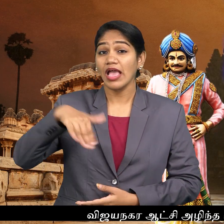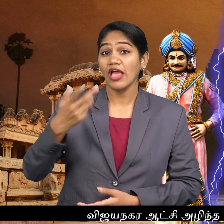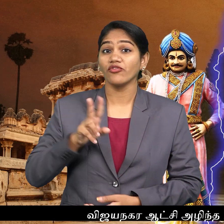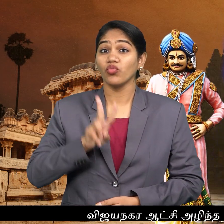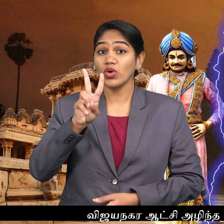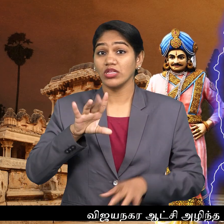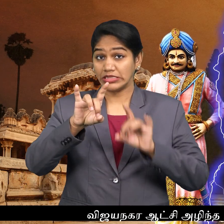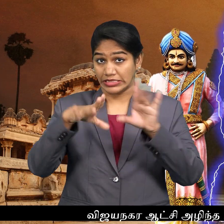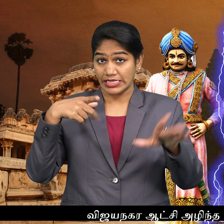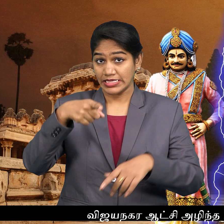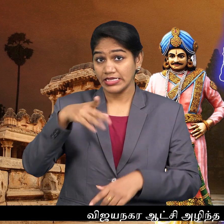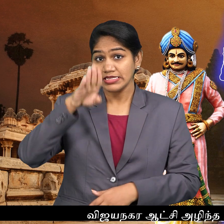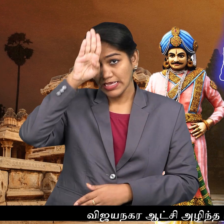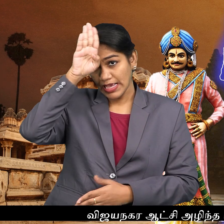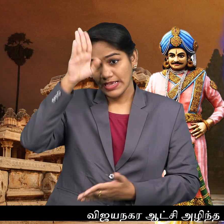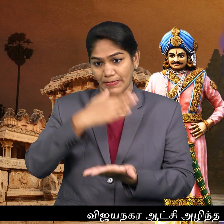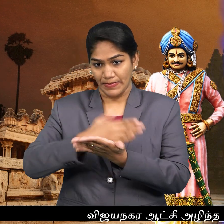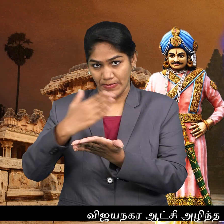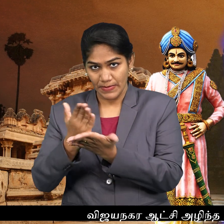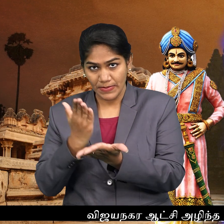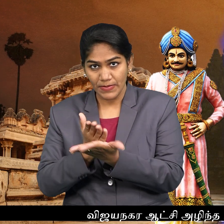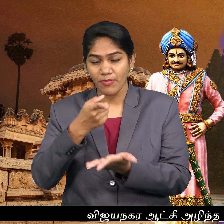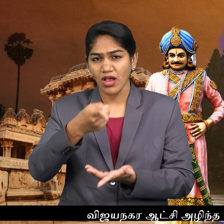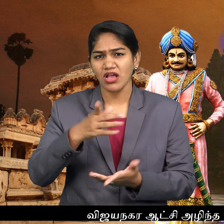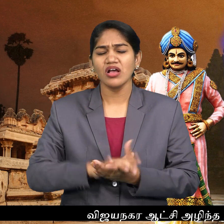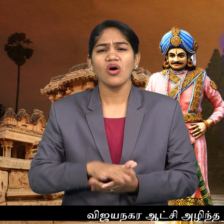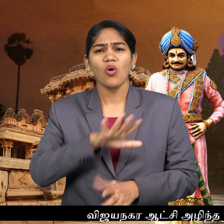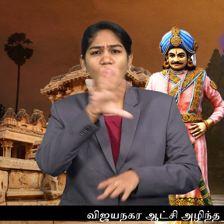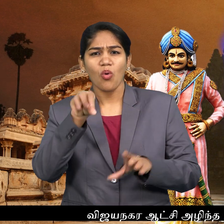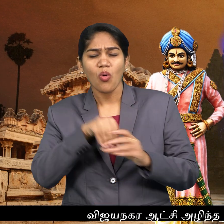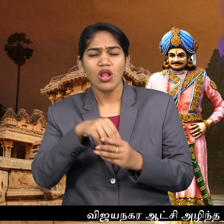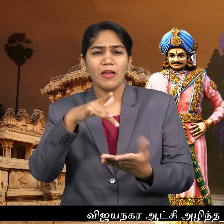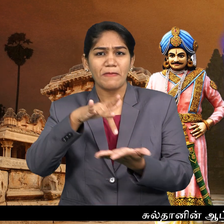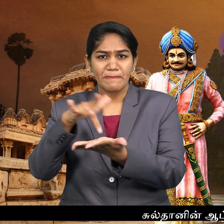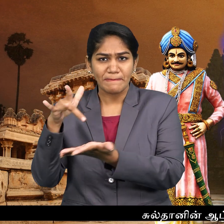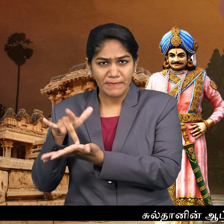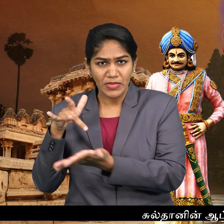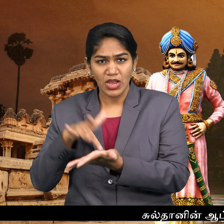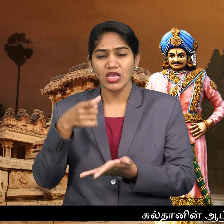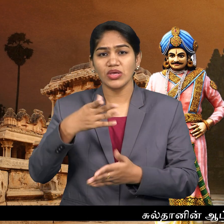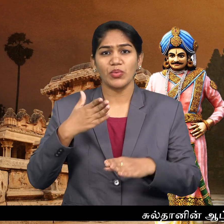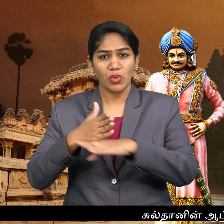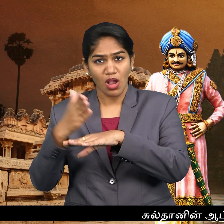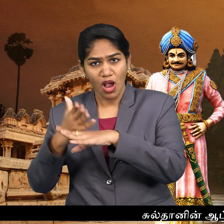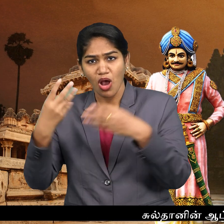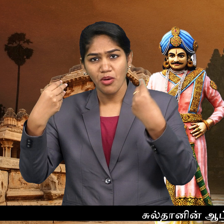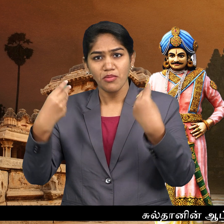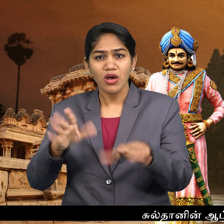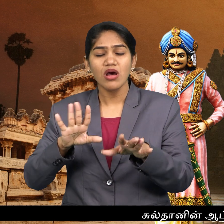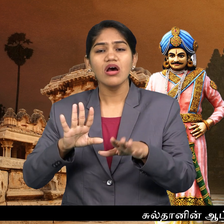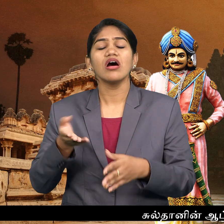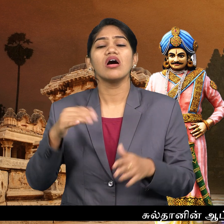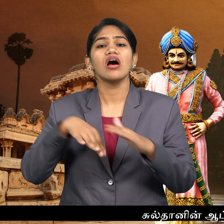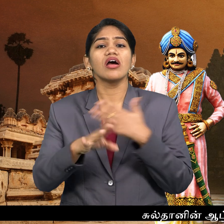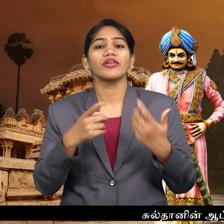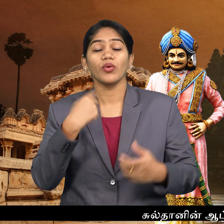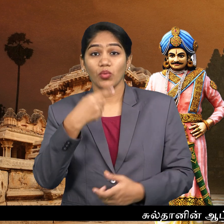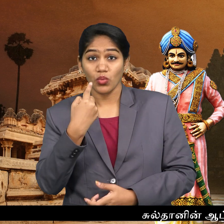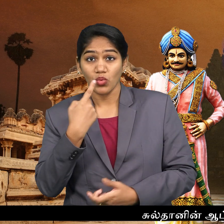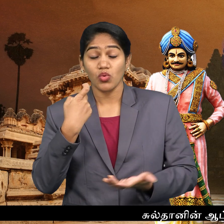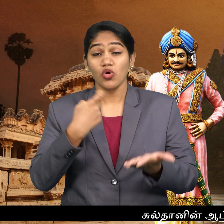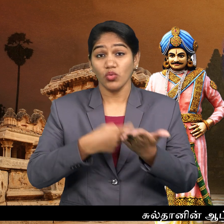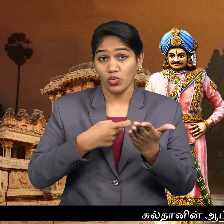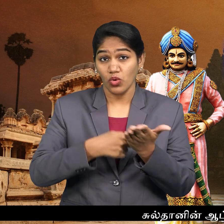விஜயநகர ஆட்சி அழிந்த பிறகு பேரரசின் சில பகுதிகள் சுல்தானின் ஆட்சியின் கீழ் வந்தது.